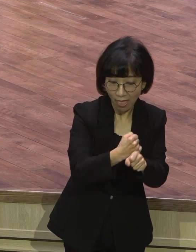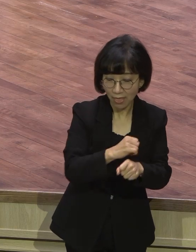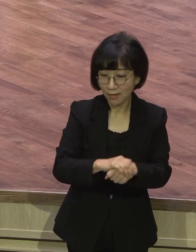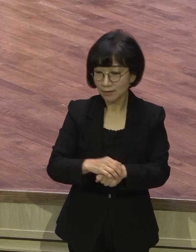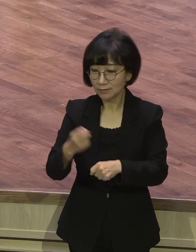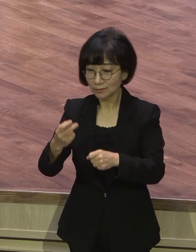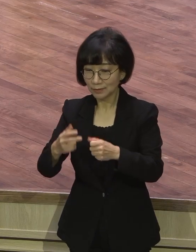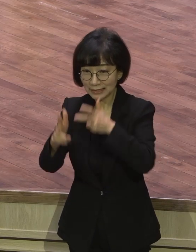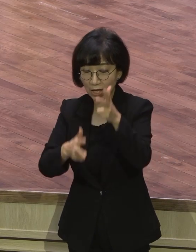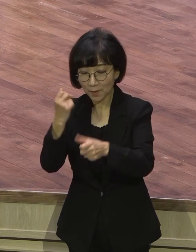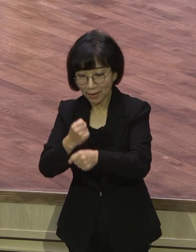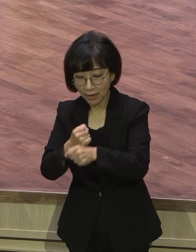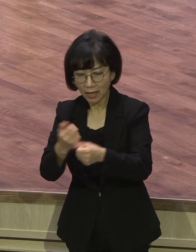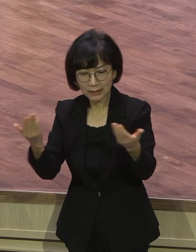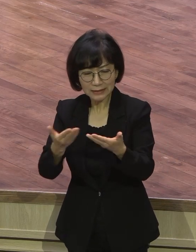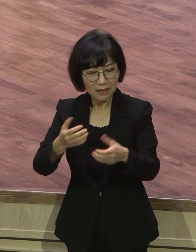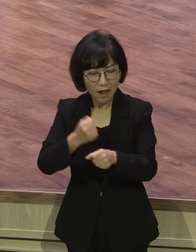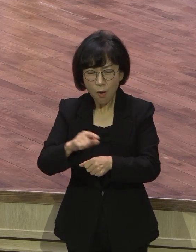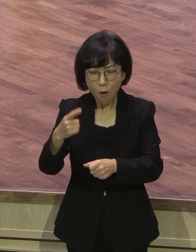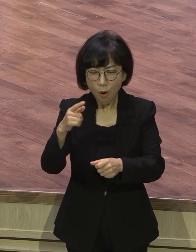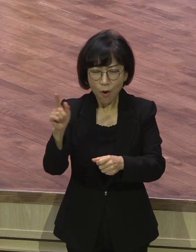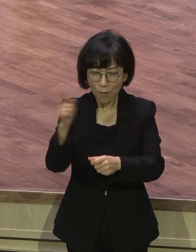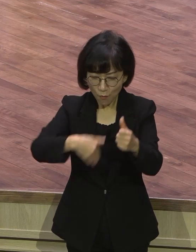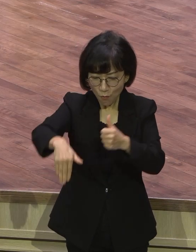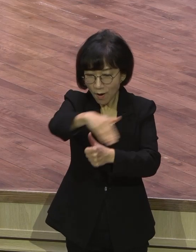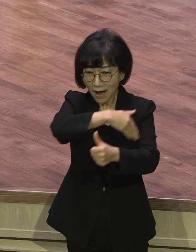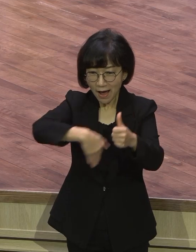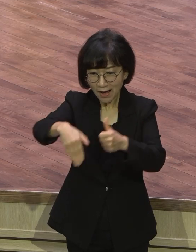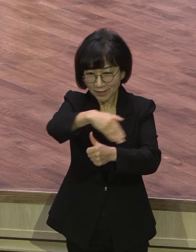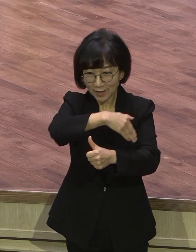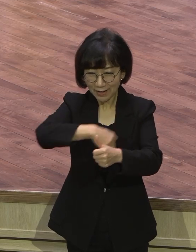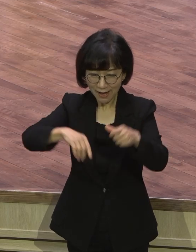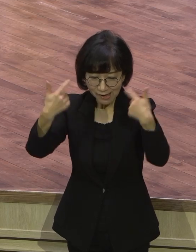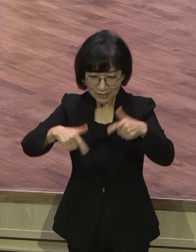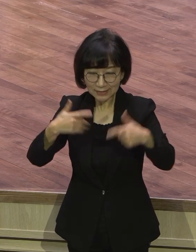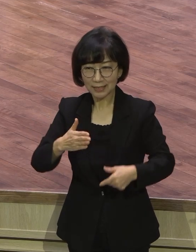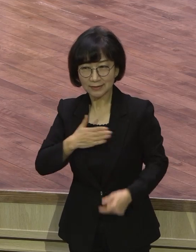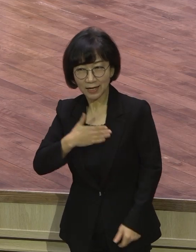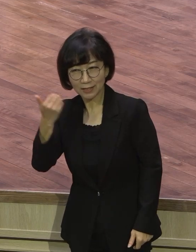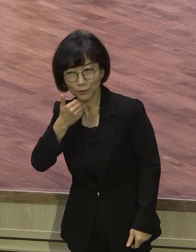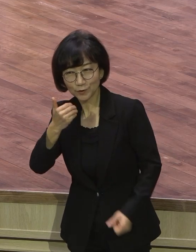사업을 할 때나 어느 환경 가운데서 나는 하나님의 자녀다.